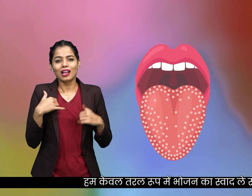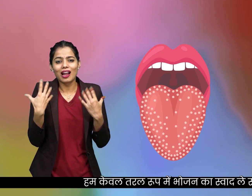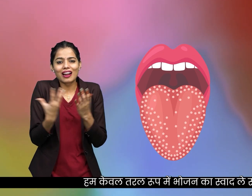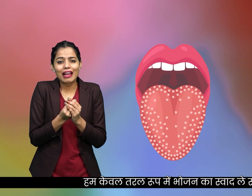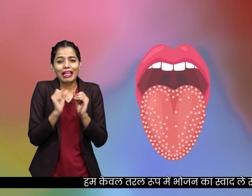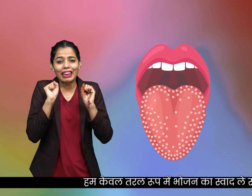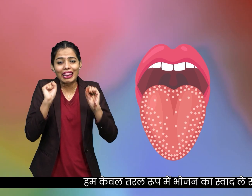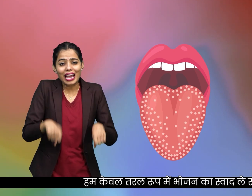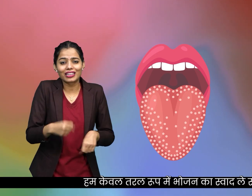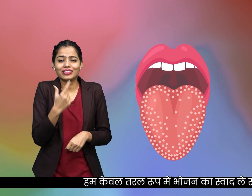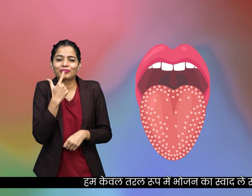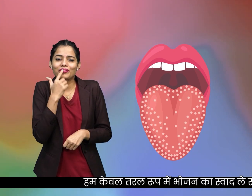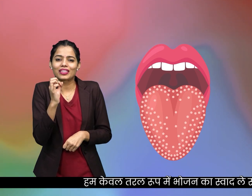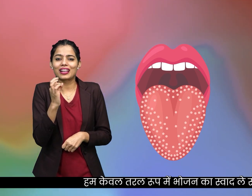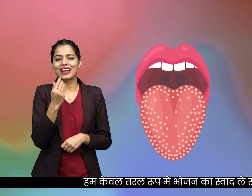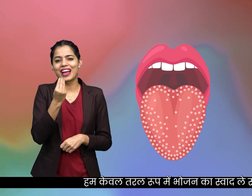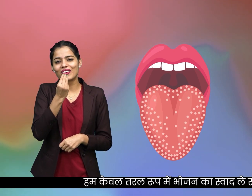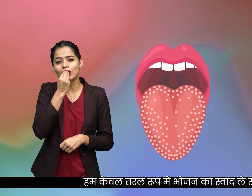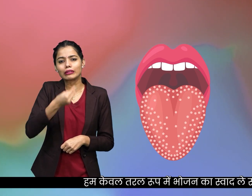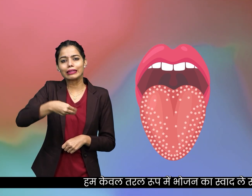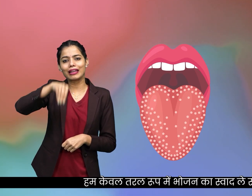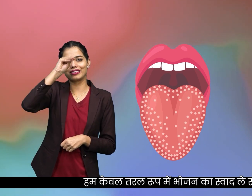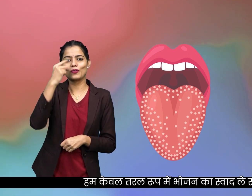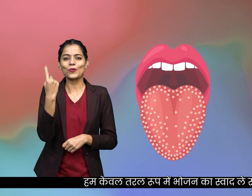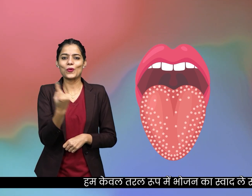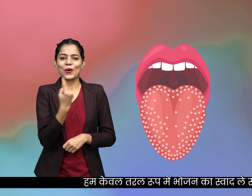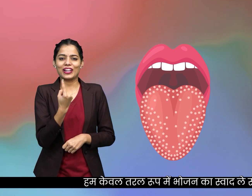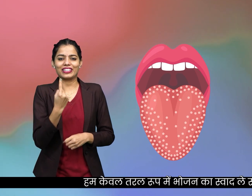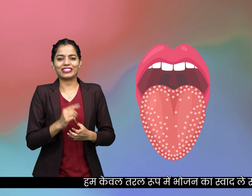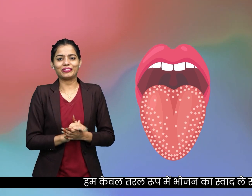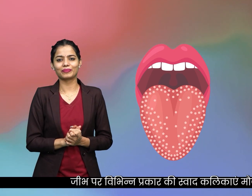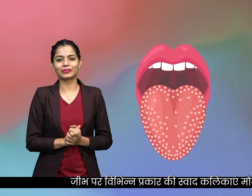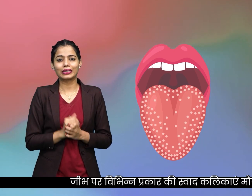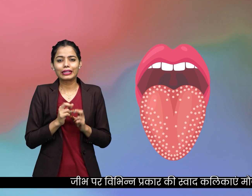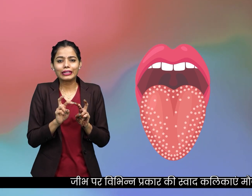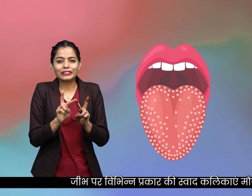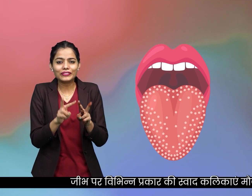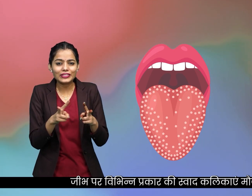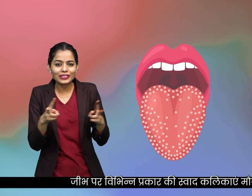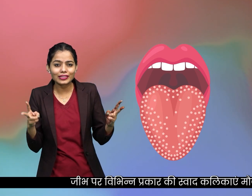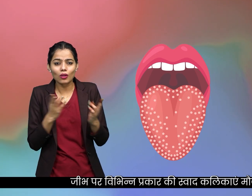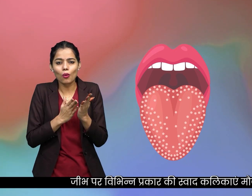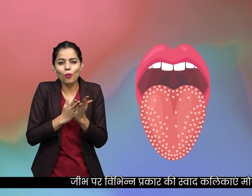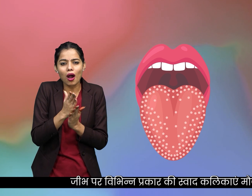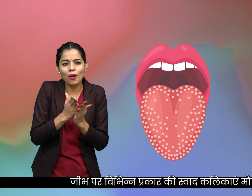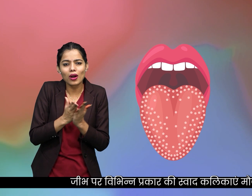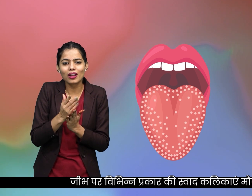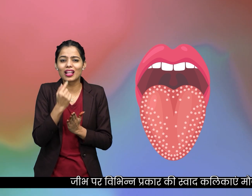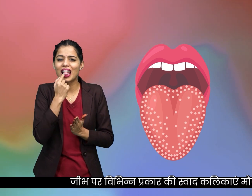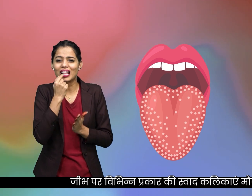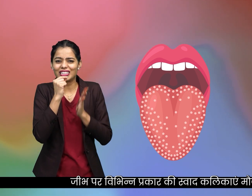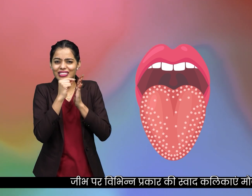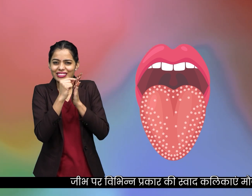हम केवल तरल रूप से भोजन का स्वाद ले सकते हैं। जीभ पर विभिन्न प्रकार